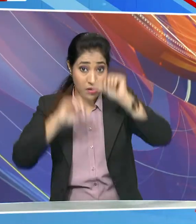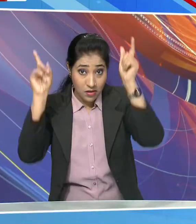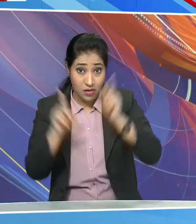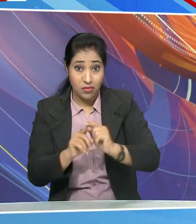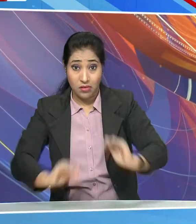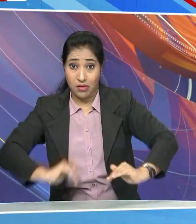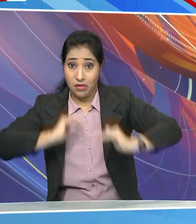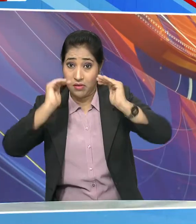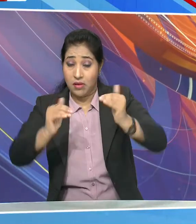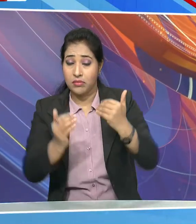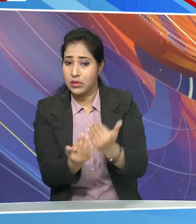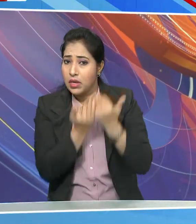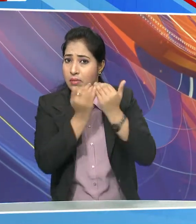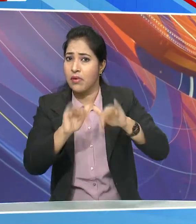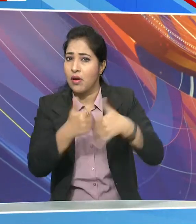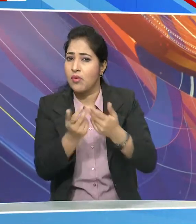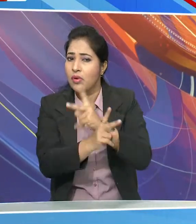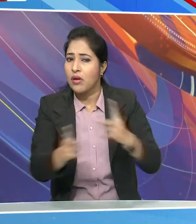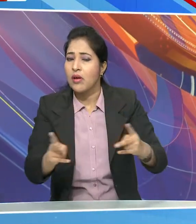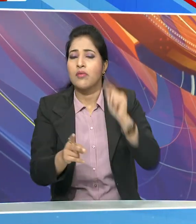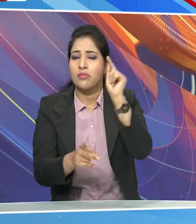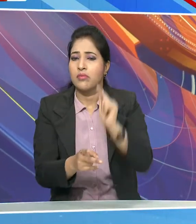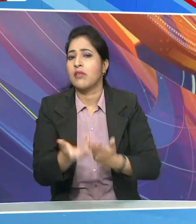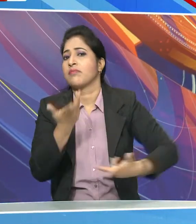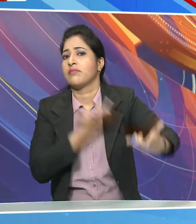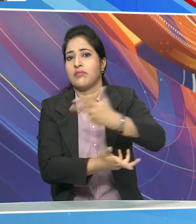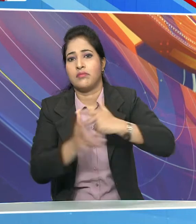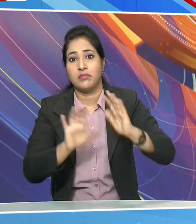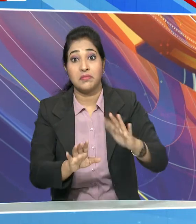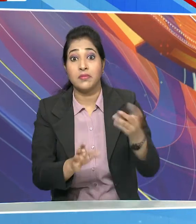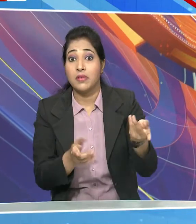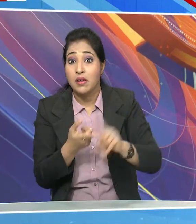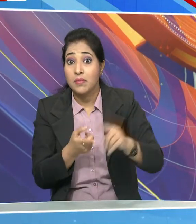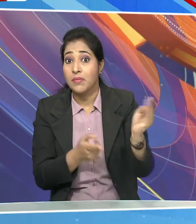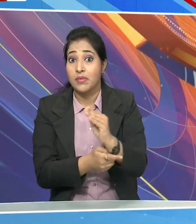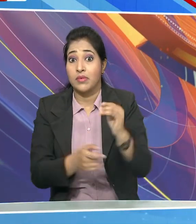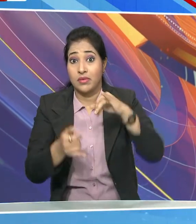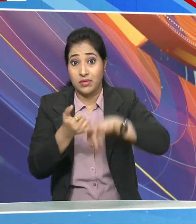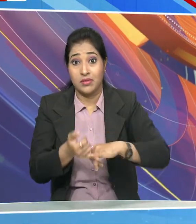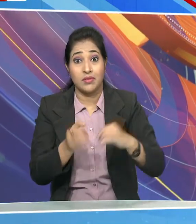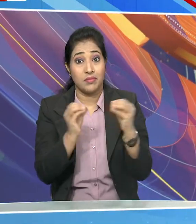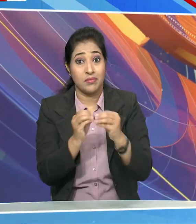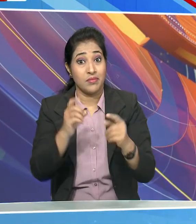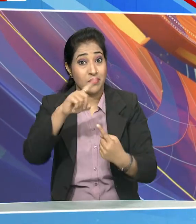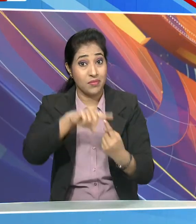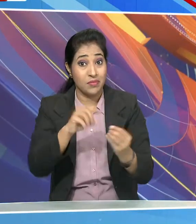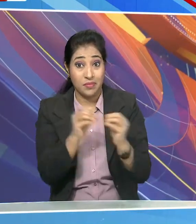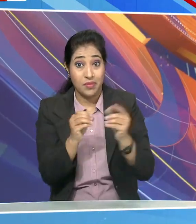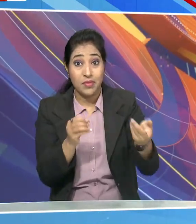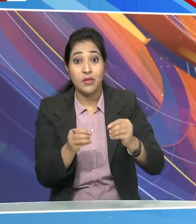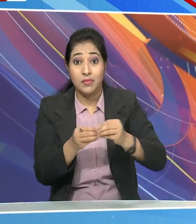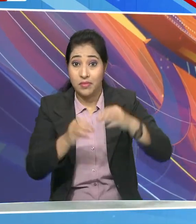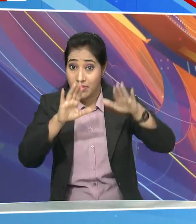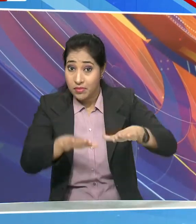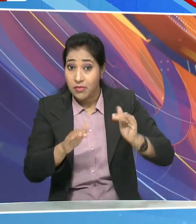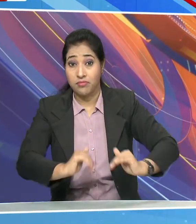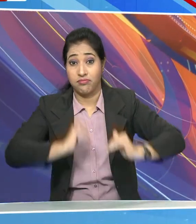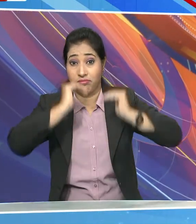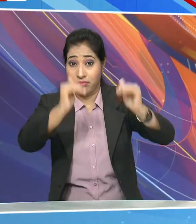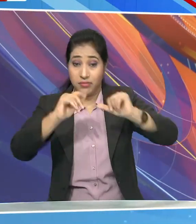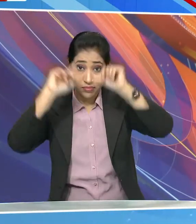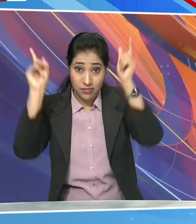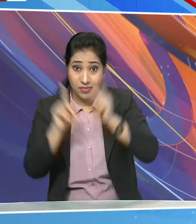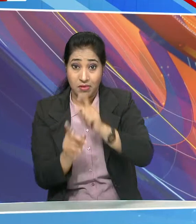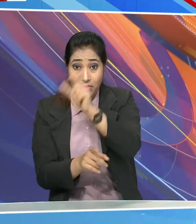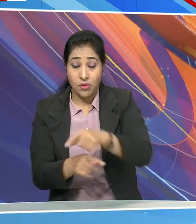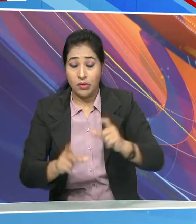राजनैको की सुरक्षा के मुद्दे पर चर्चा की इस दौरान सर्टेन बरोनी ब्रिटेन में उच्च योग और भारतीय राज सैनिकों